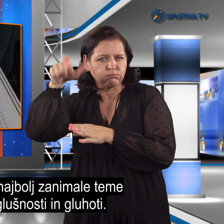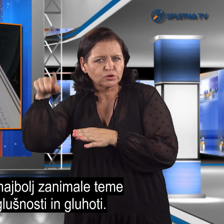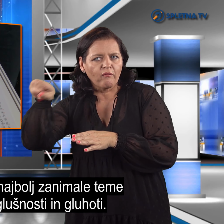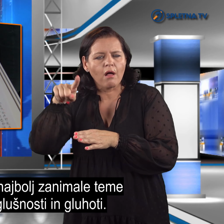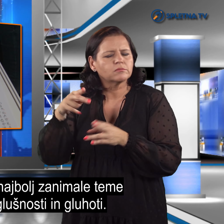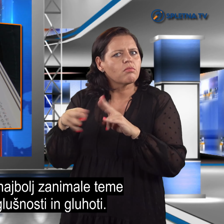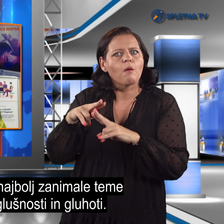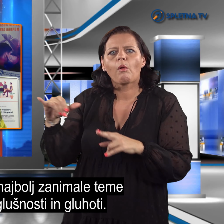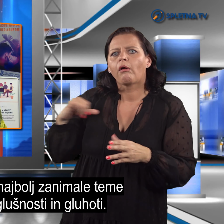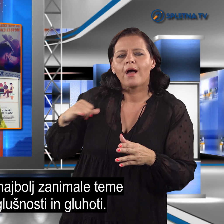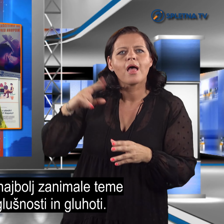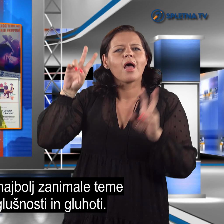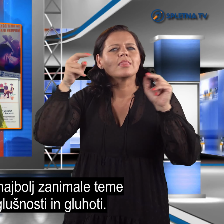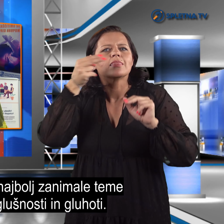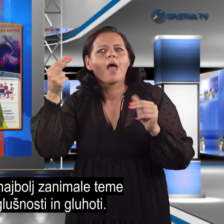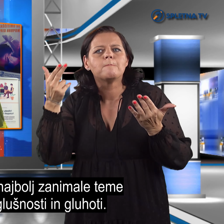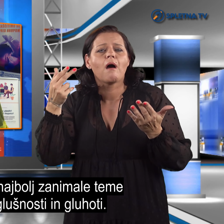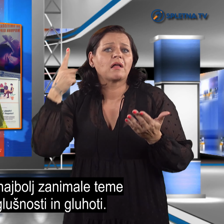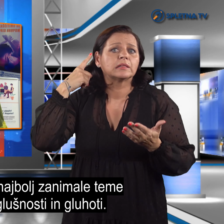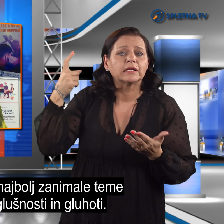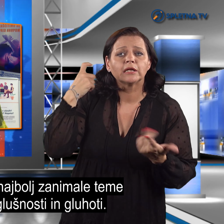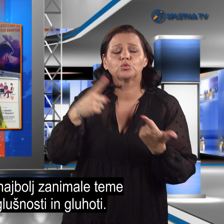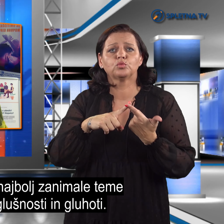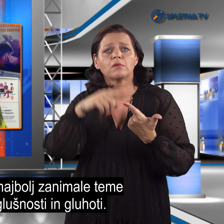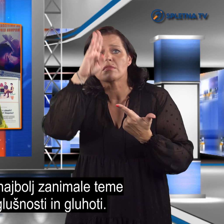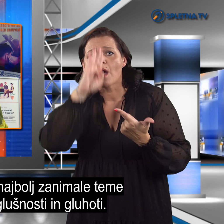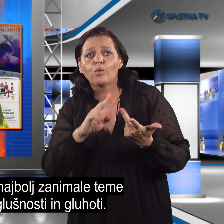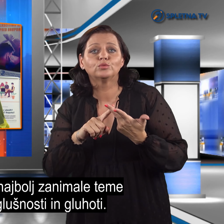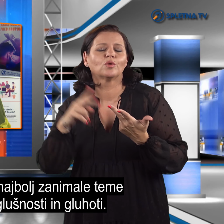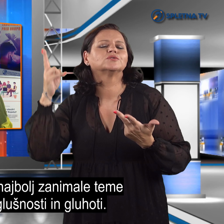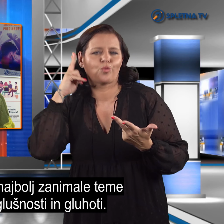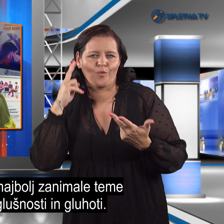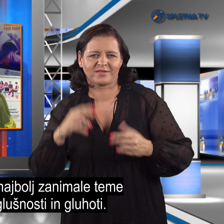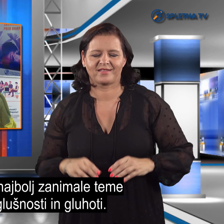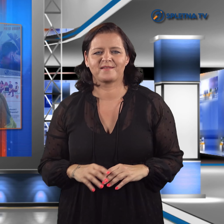Obiskovalce so najbolj zanimale teme o tinitusu, naglušnosti in gluhoti.